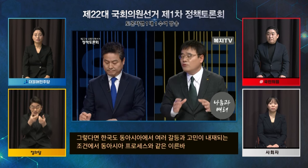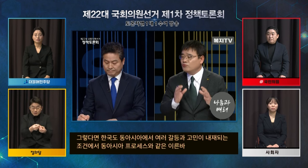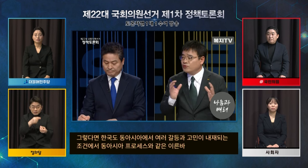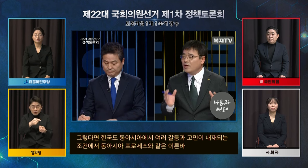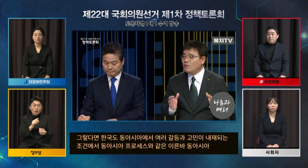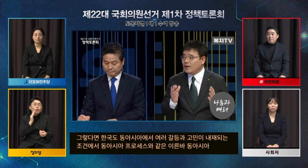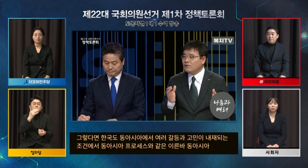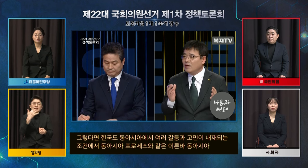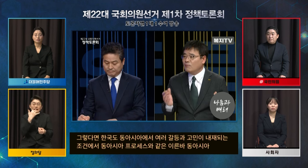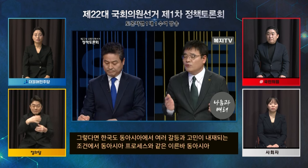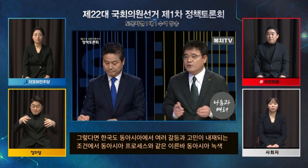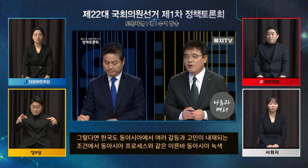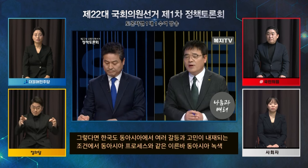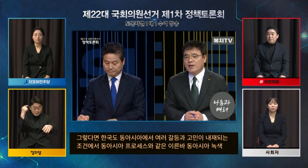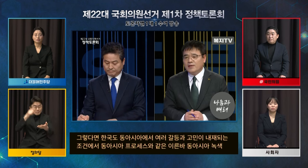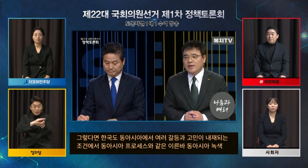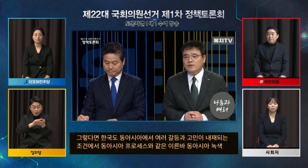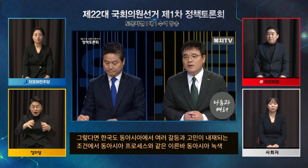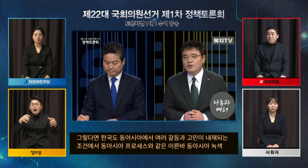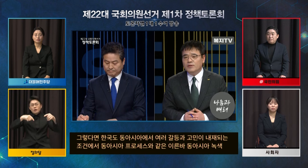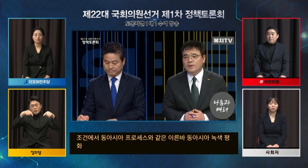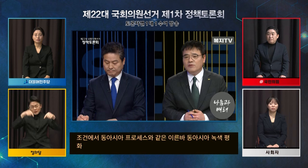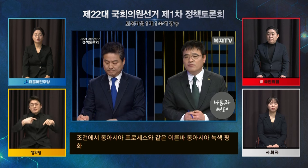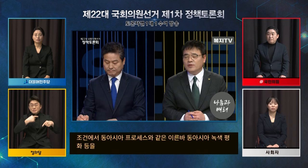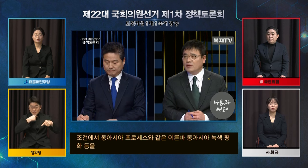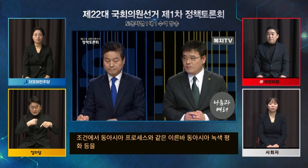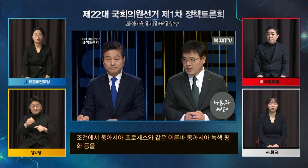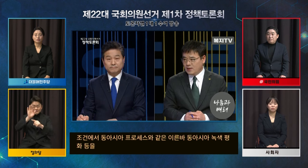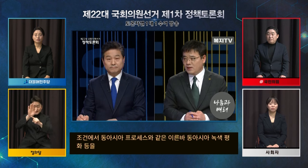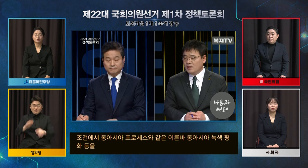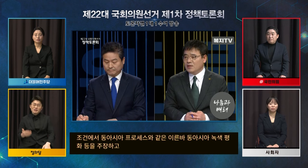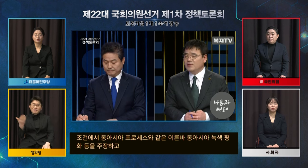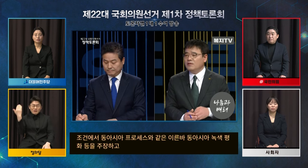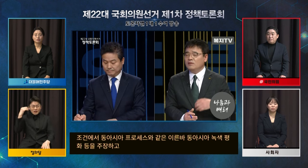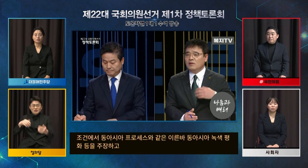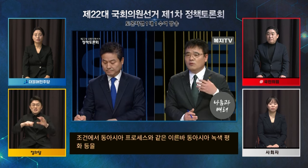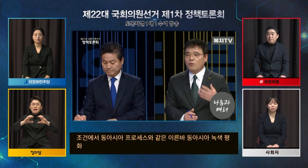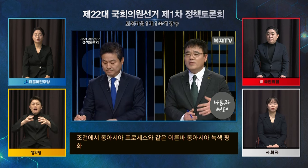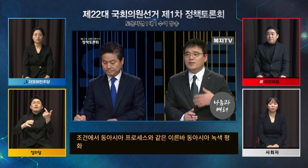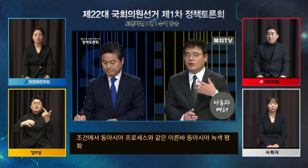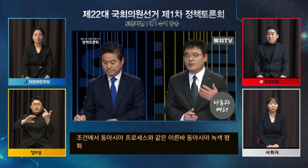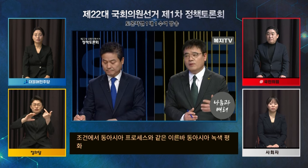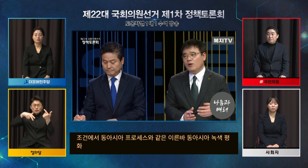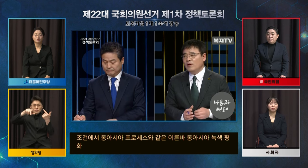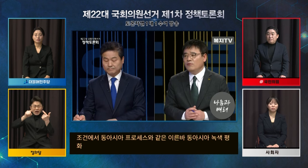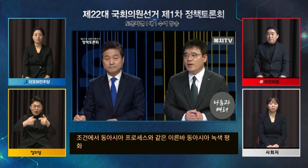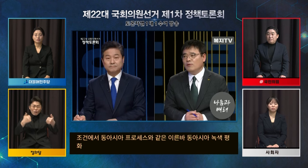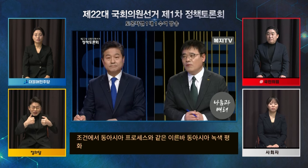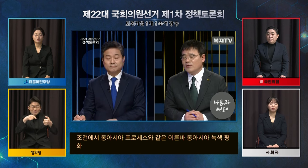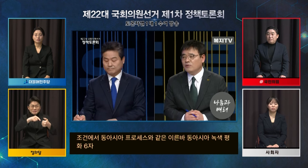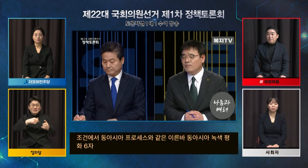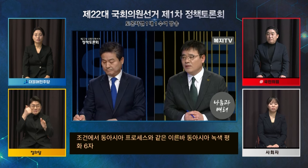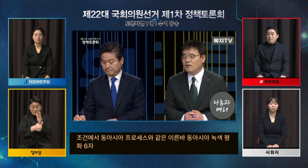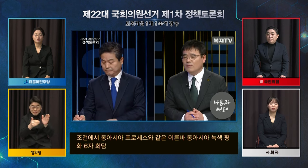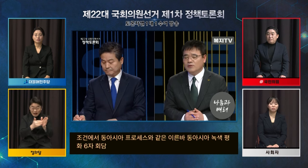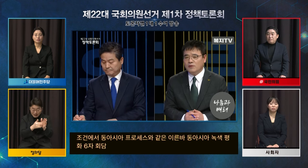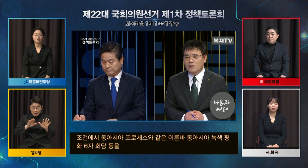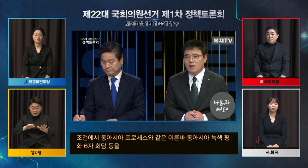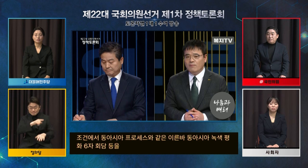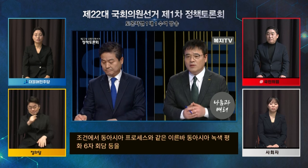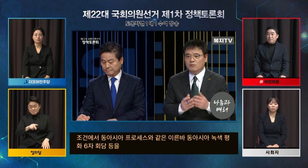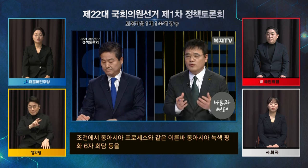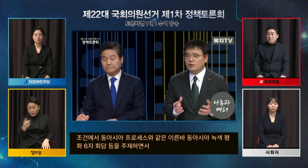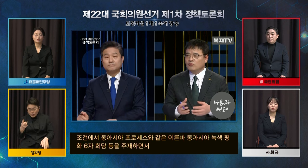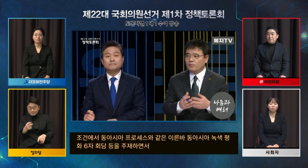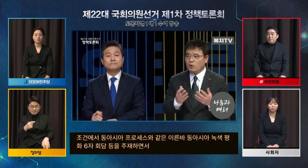걸 적극적으로 주장하고 만들어 나감으로써 예전에 한 번 실패했던 육자회담이 이제는 동아시아 전체의 평화를 위한 과정으로 만들어가면서